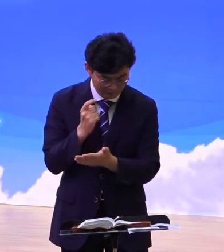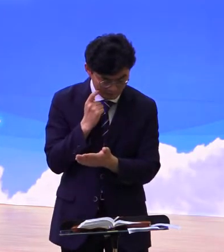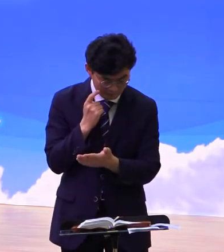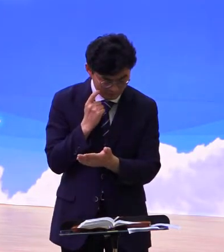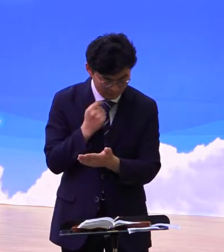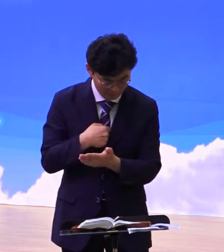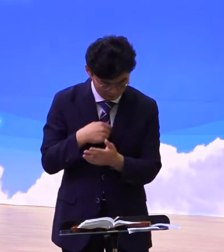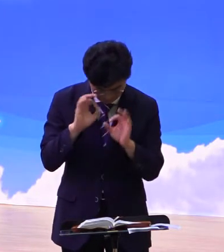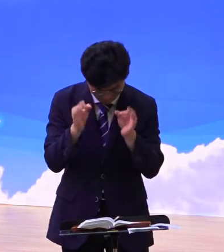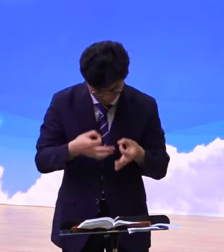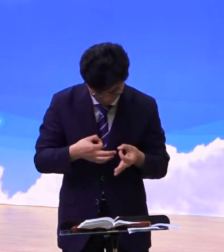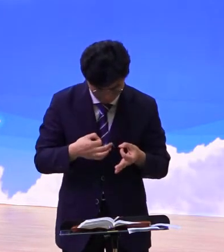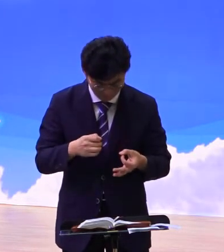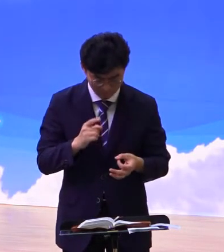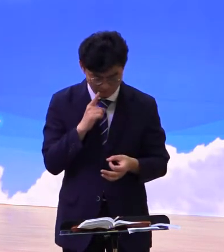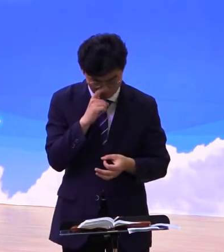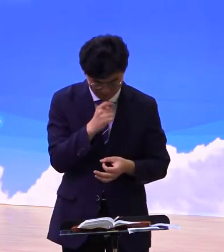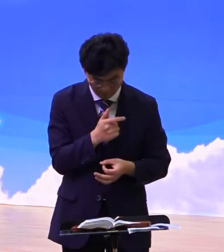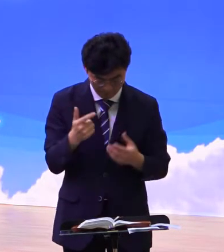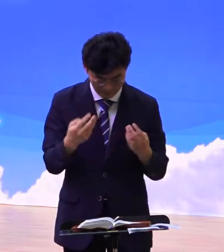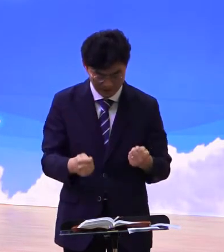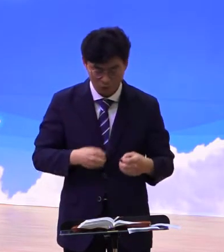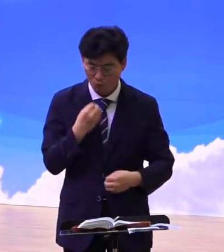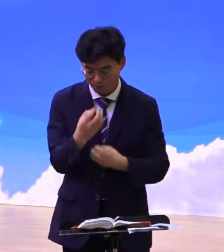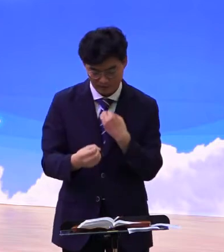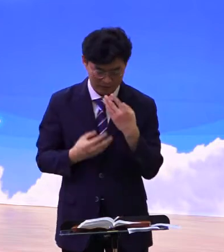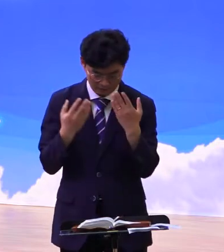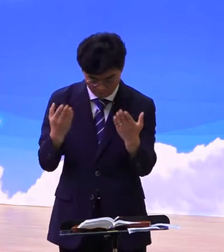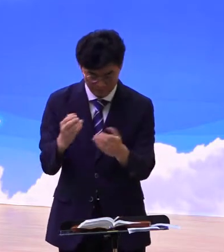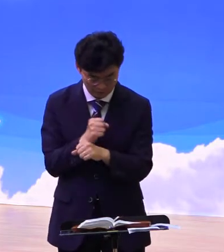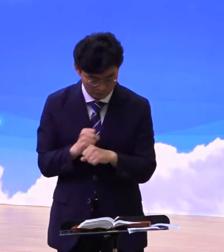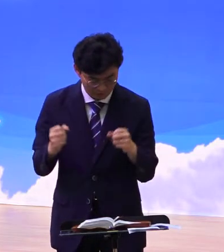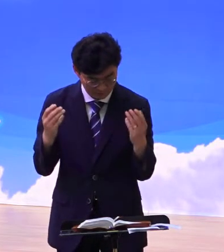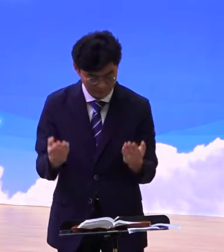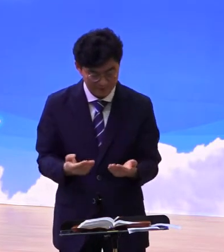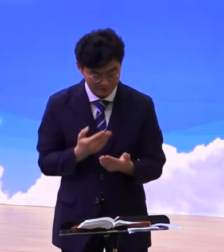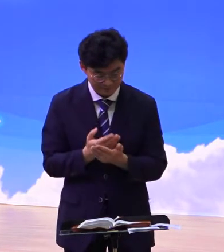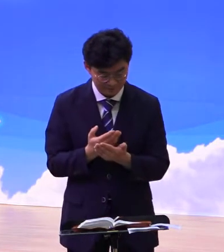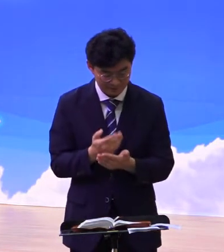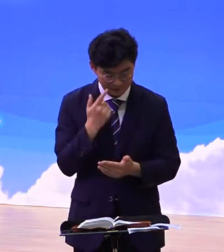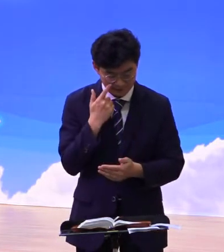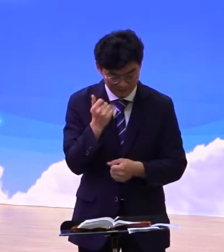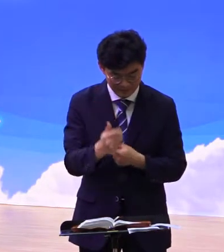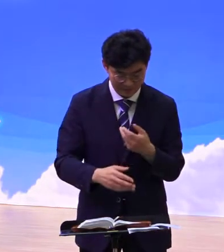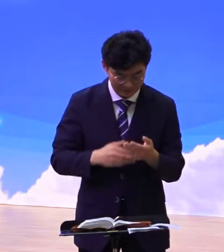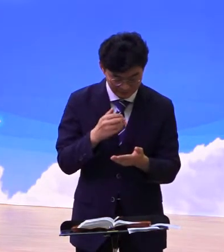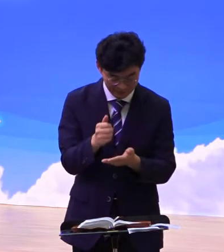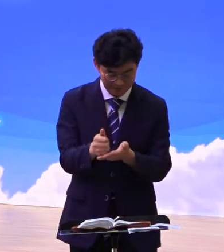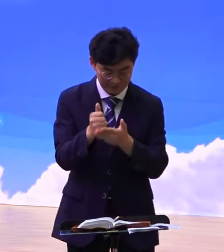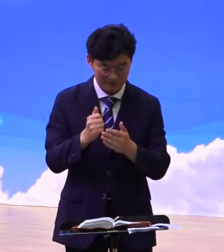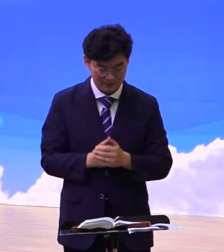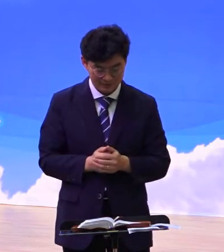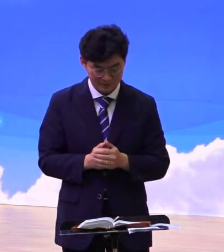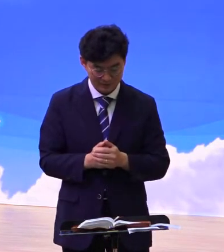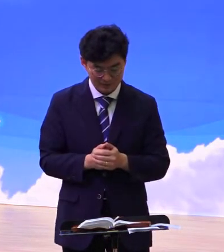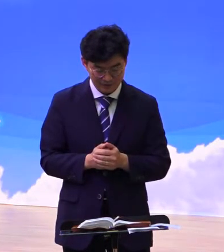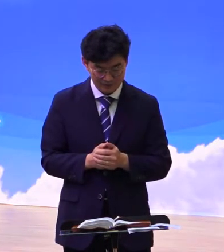고백하오니 용서하여 주시옵소서. 아버지 하나님, 매년 열리는